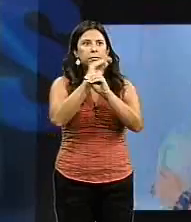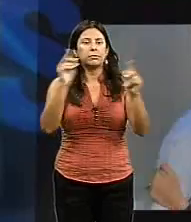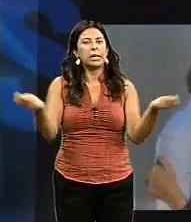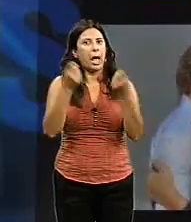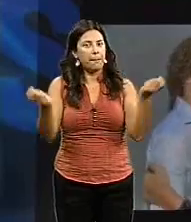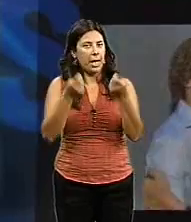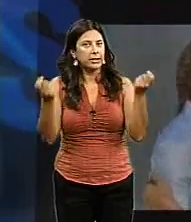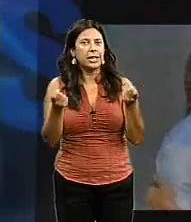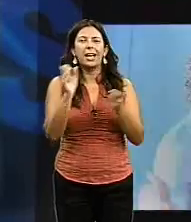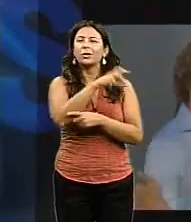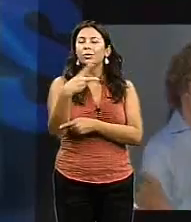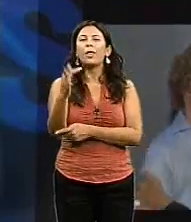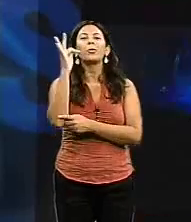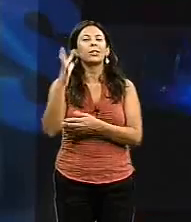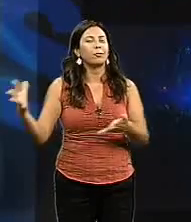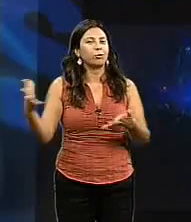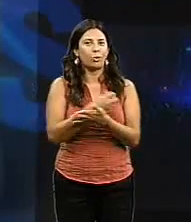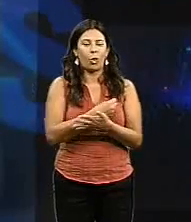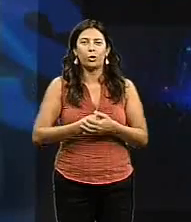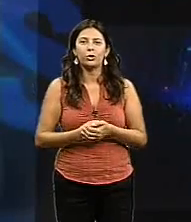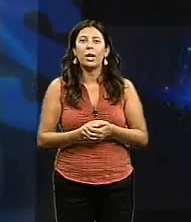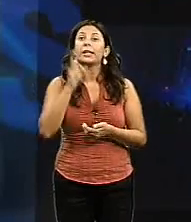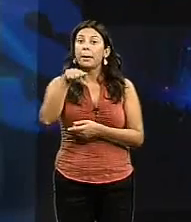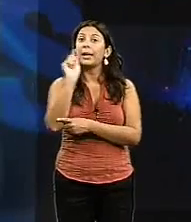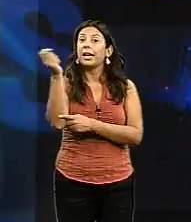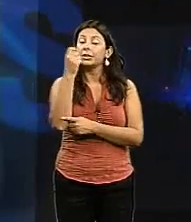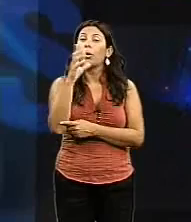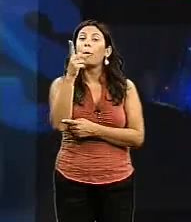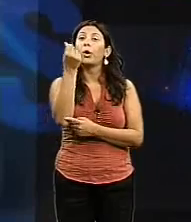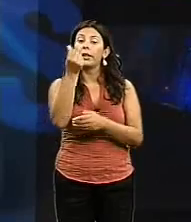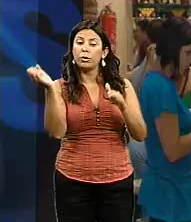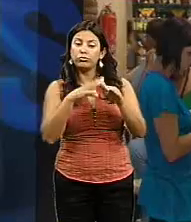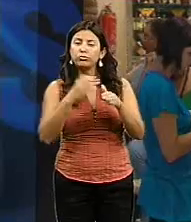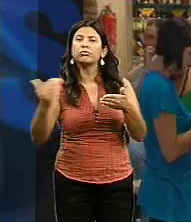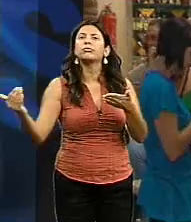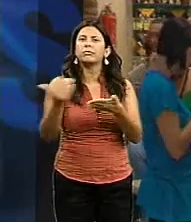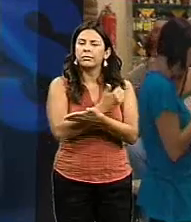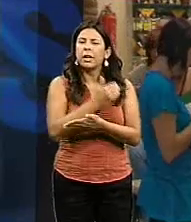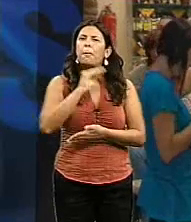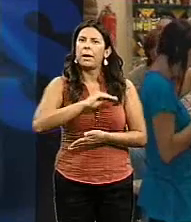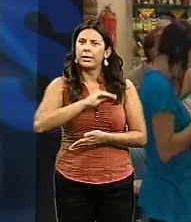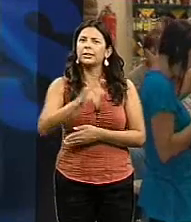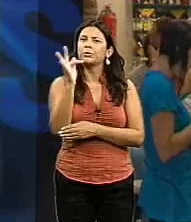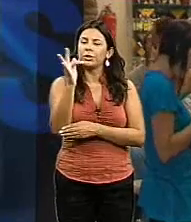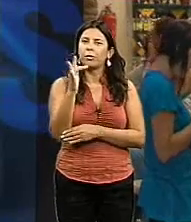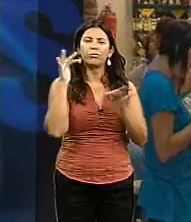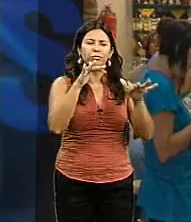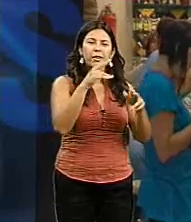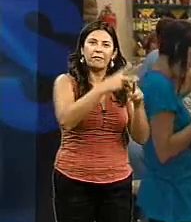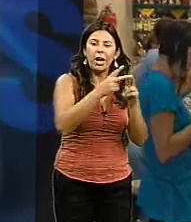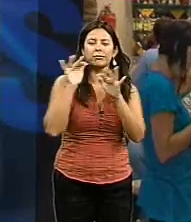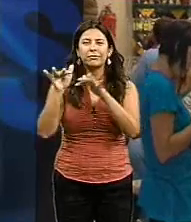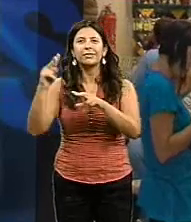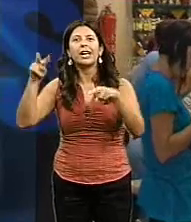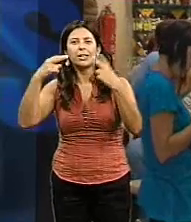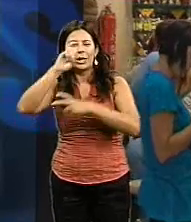excelentes en todos los campos, pero sobre todo éxito a la hora de evaluar ingresos económicos. Los conciertos han llenado bares y restaurantes.